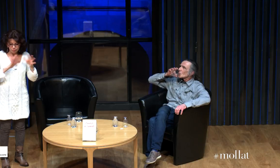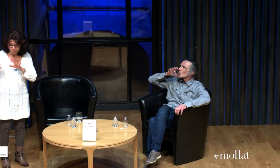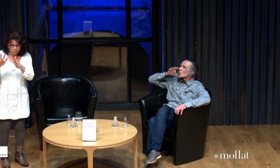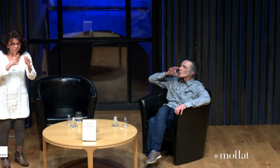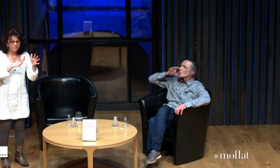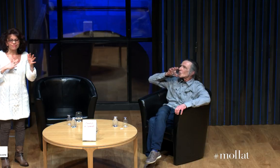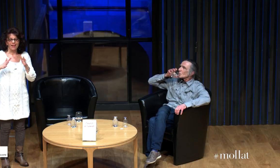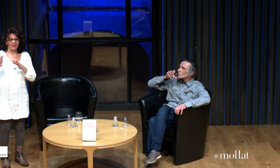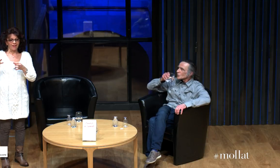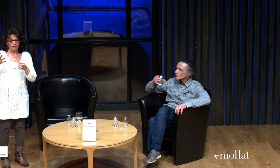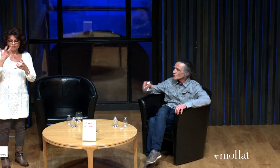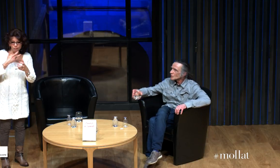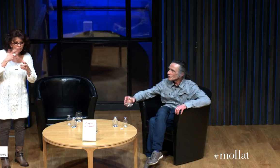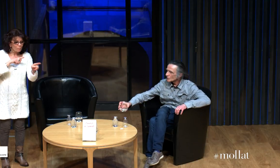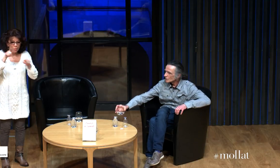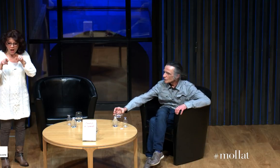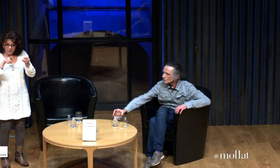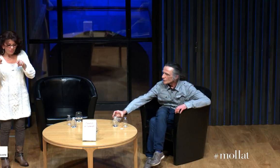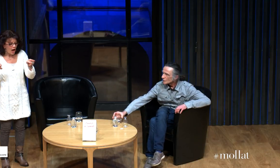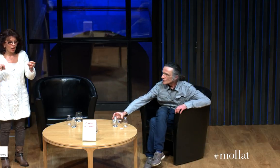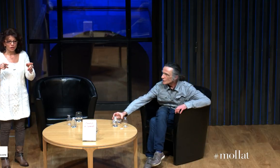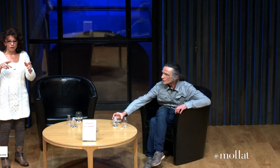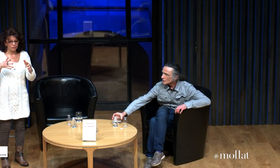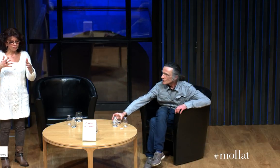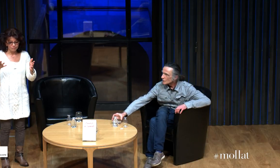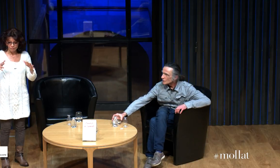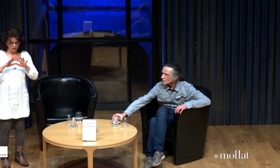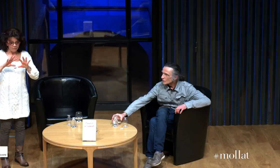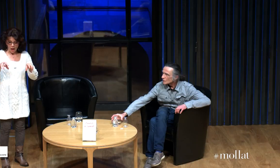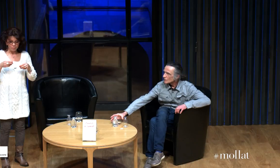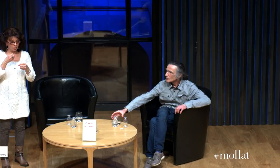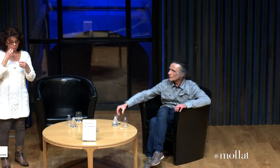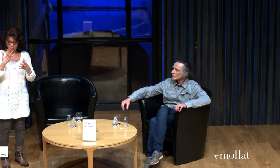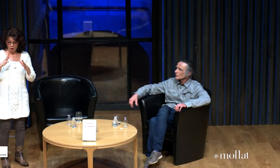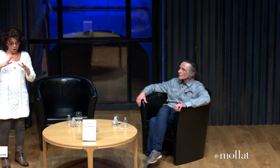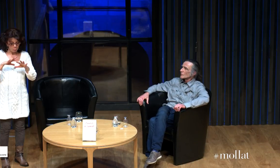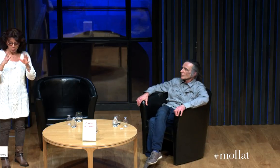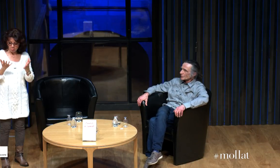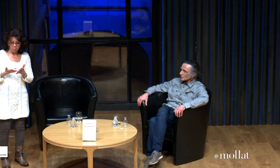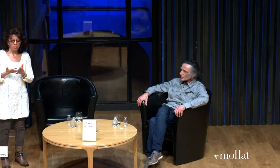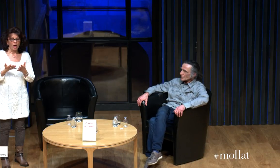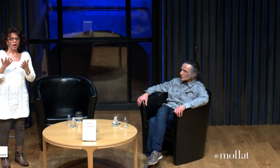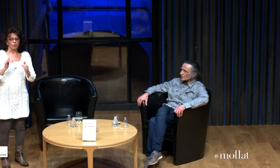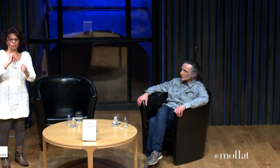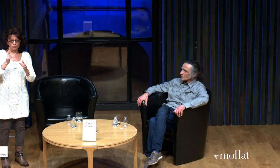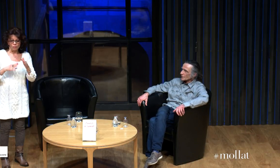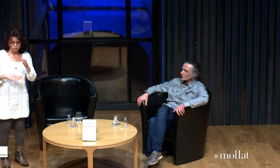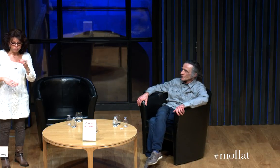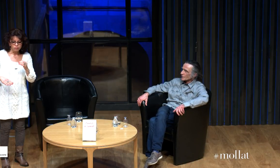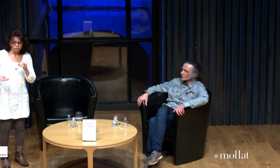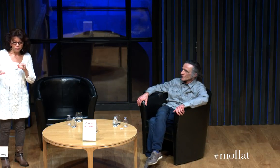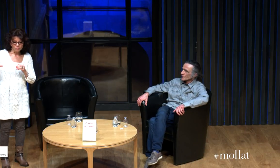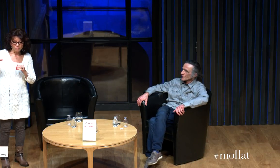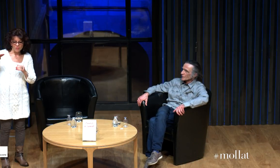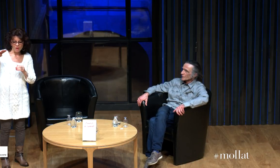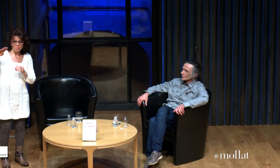C'est vrai qu'au sein de la famille, il y avait de la langue des signes ou de l'oralisation. Mais c'est vrai que tout se passait bien au sein de la